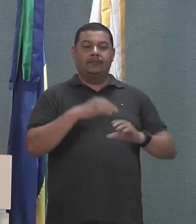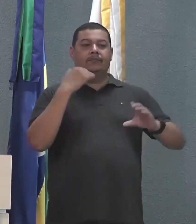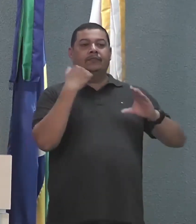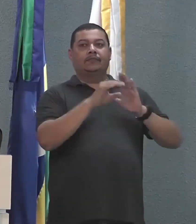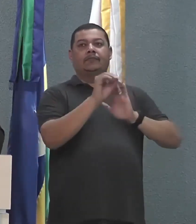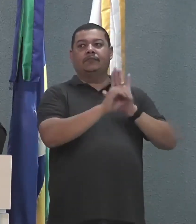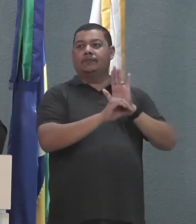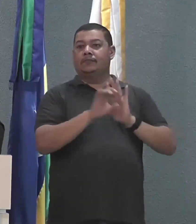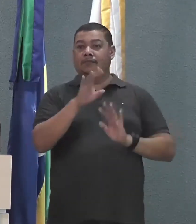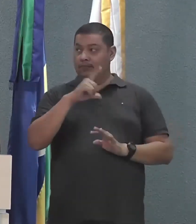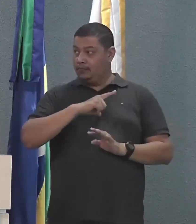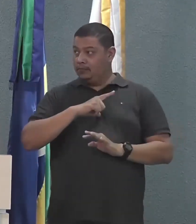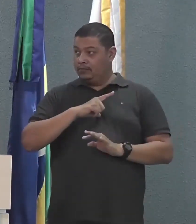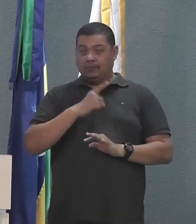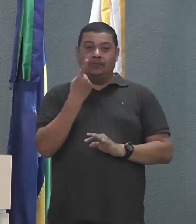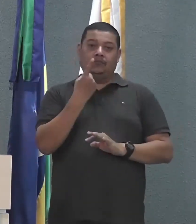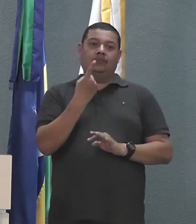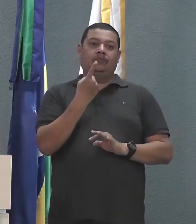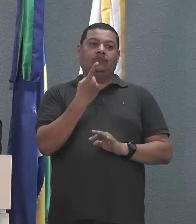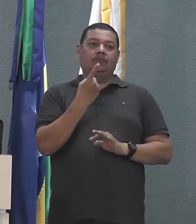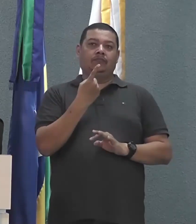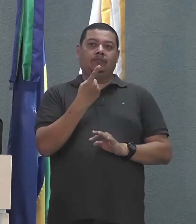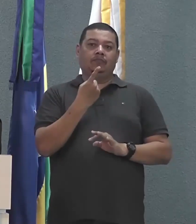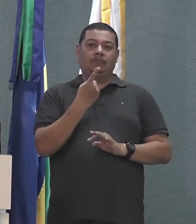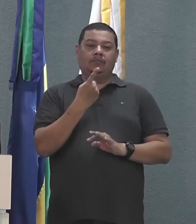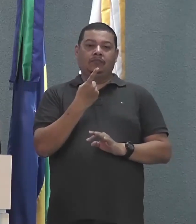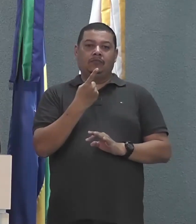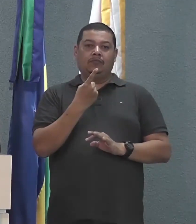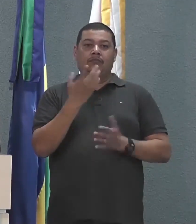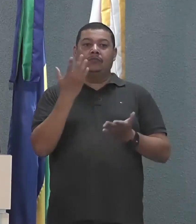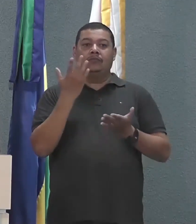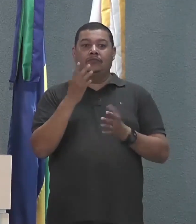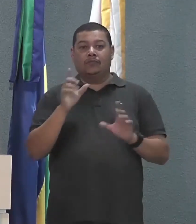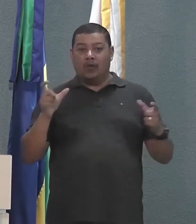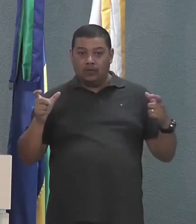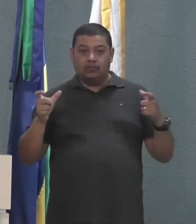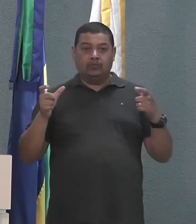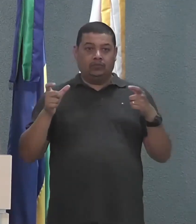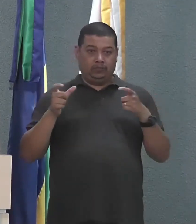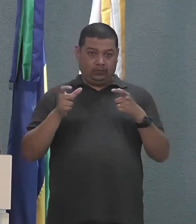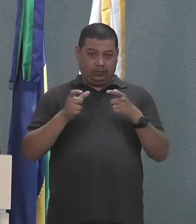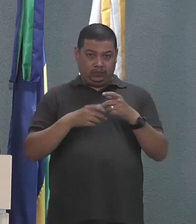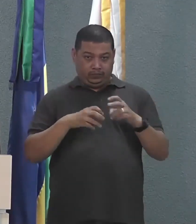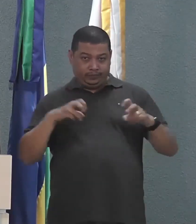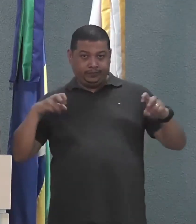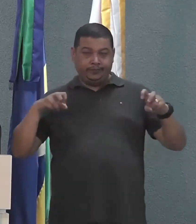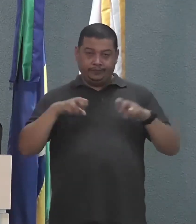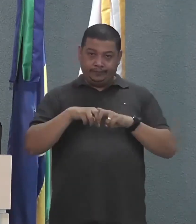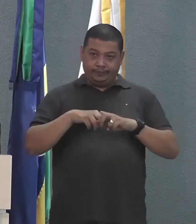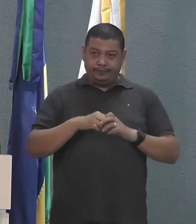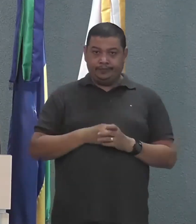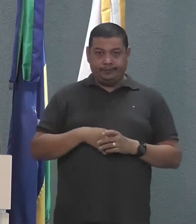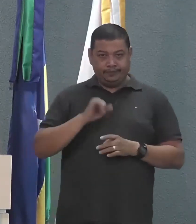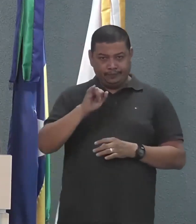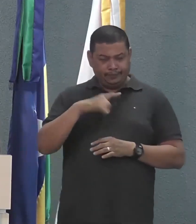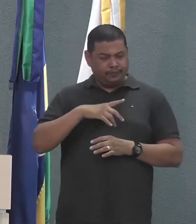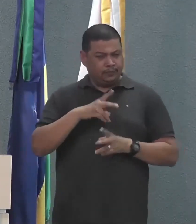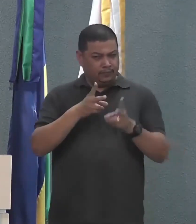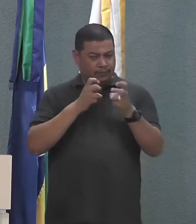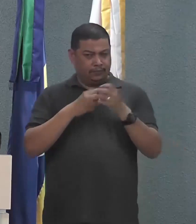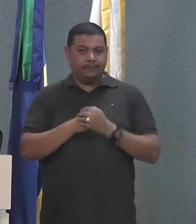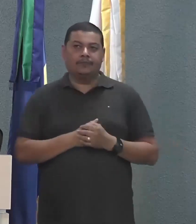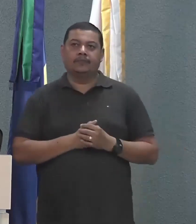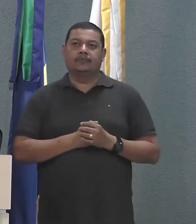existe um jeito de diminuir acidente daqui para o Riozinho. Se vocês notarem,